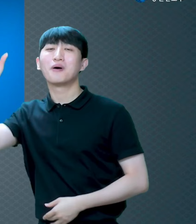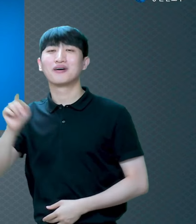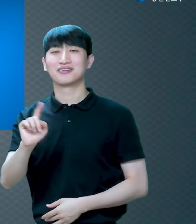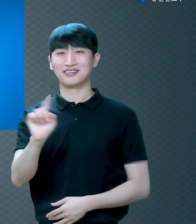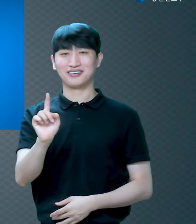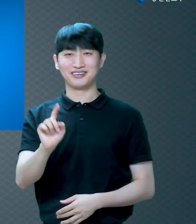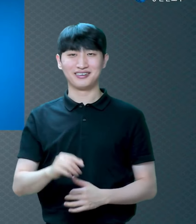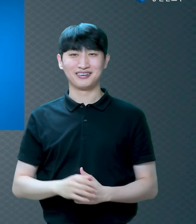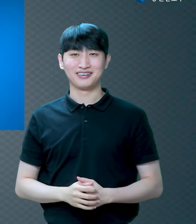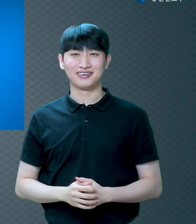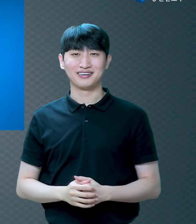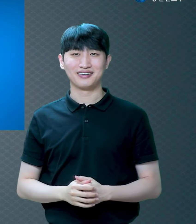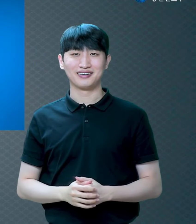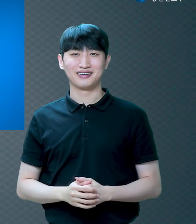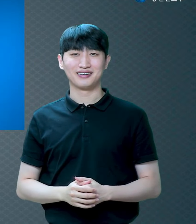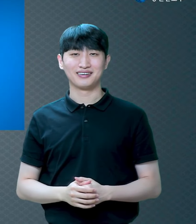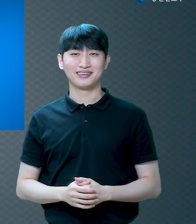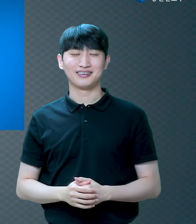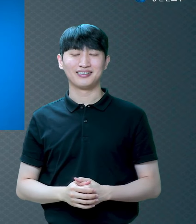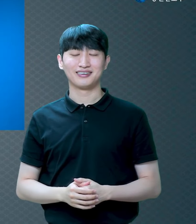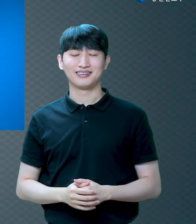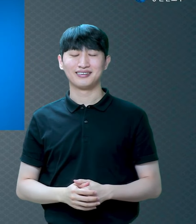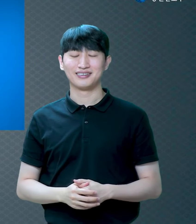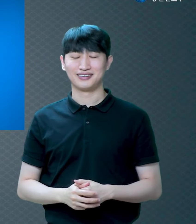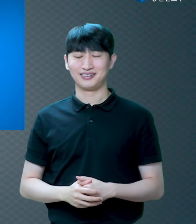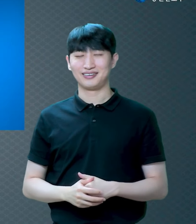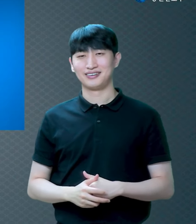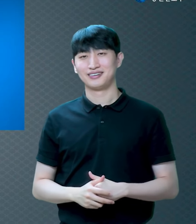이런 얘기들이 있어요